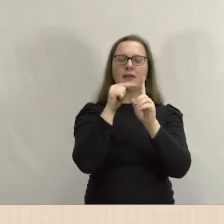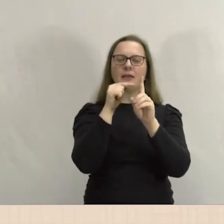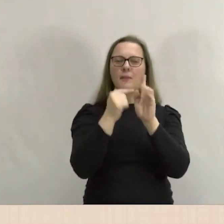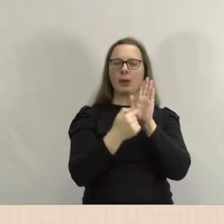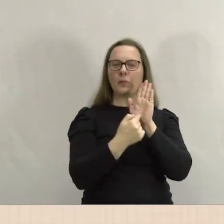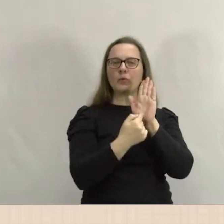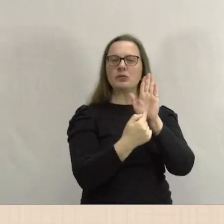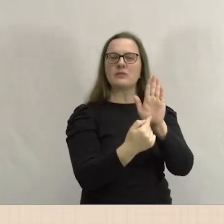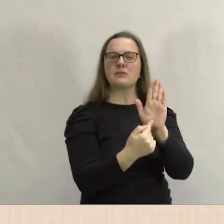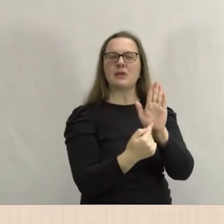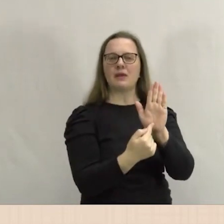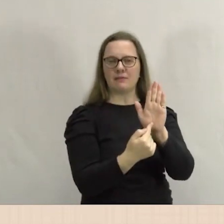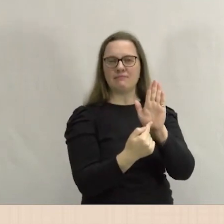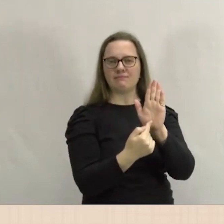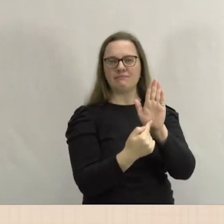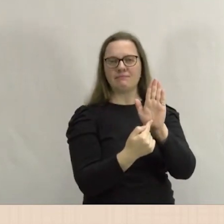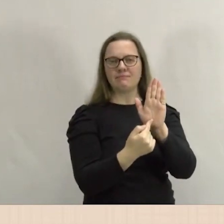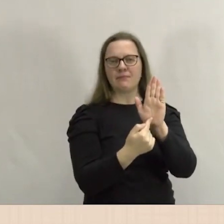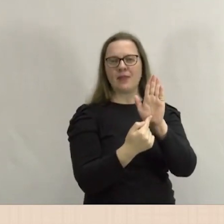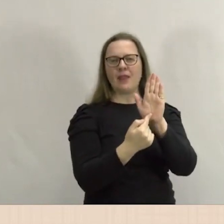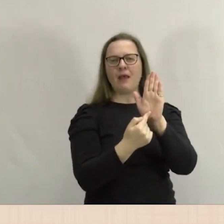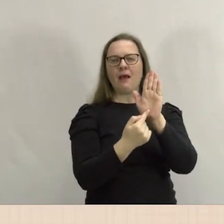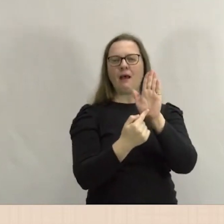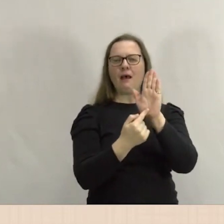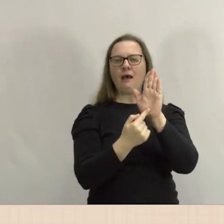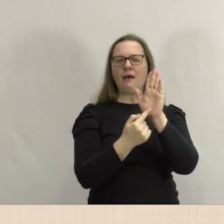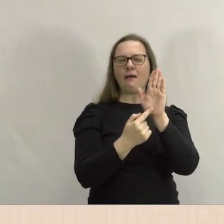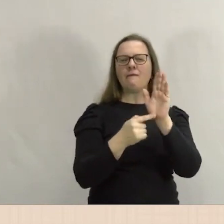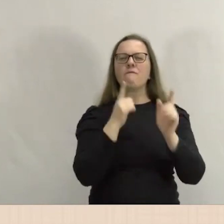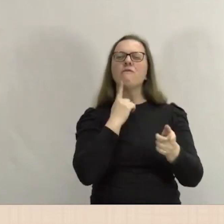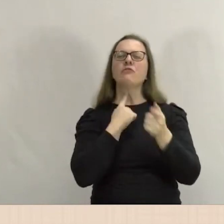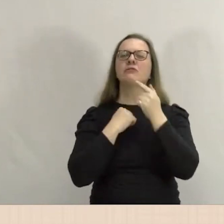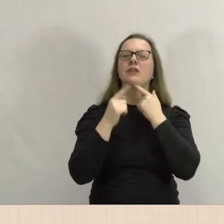é ouvir a voz do nosso Senhor.